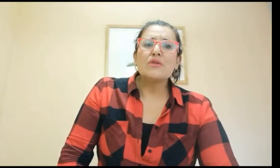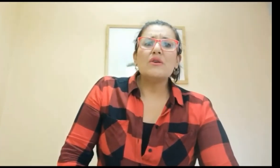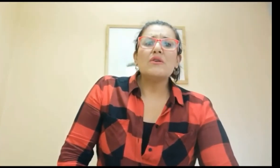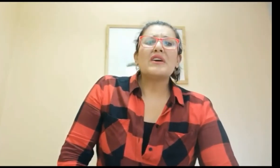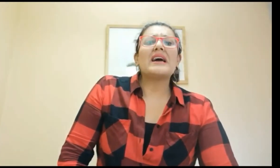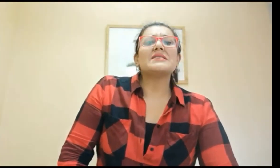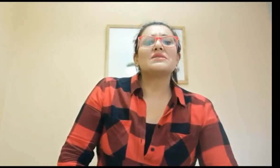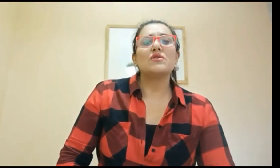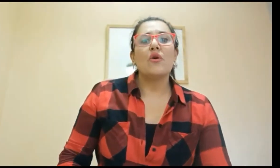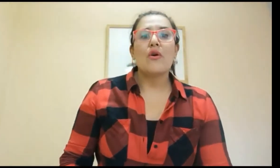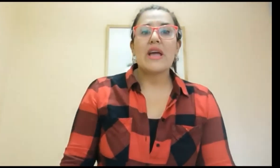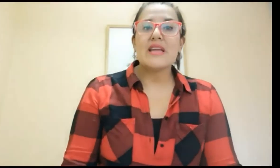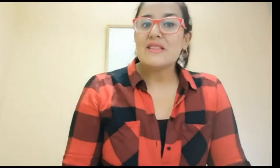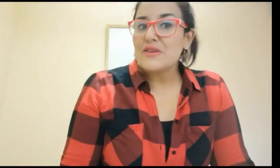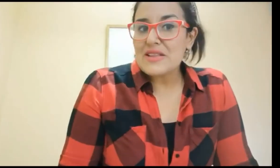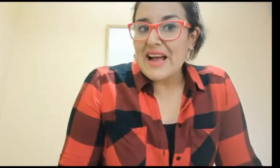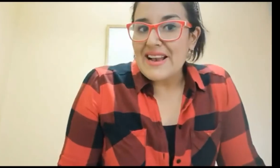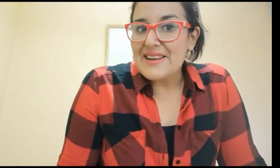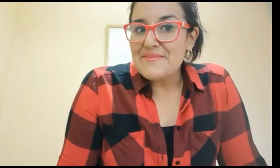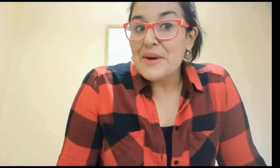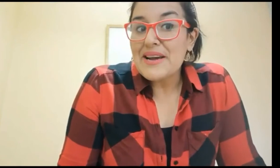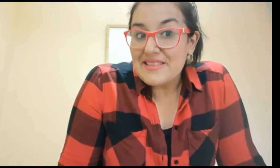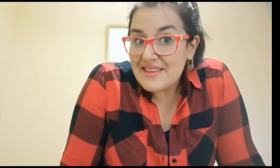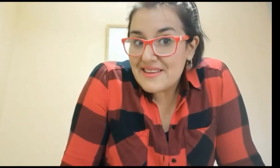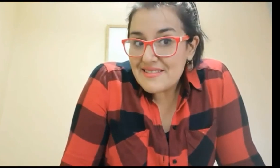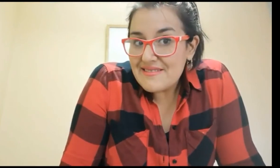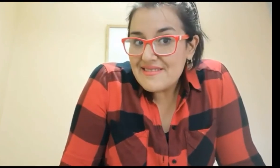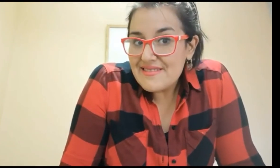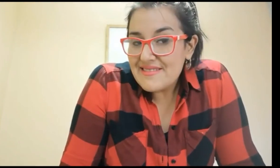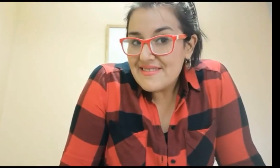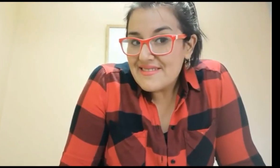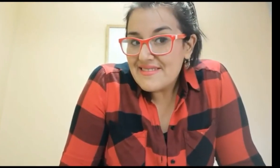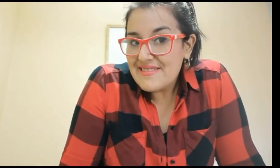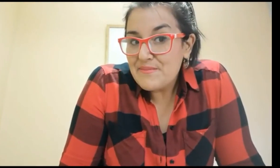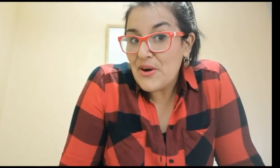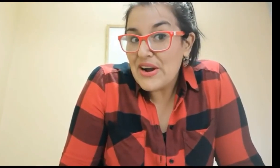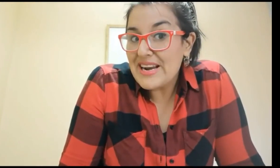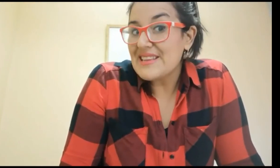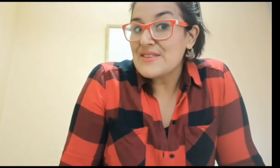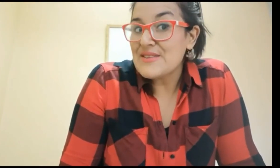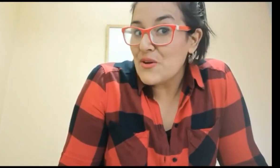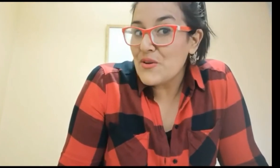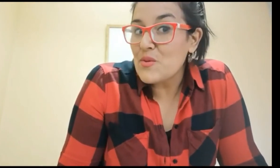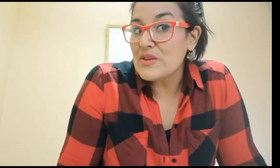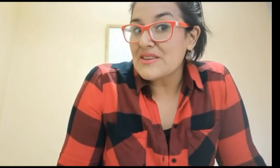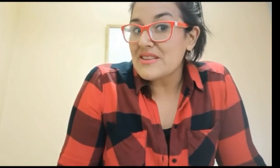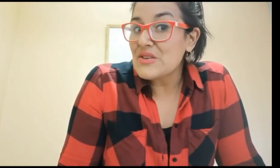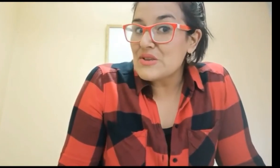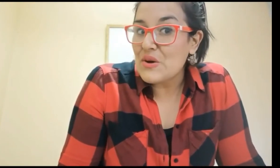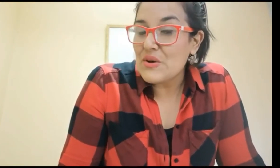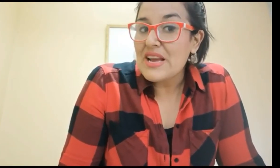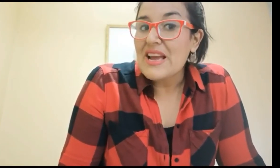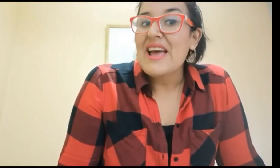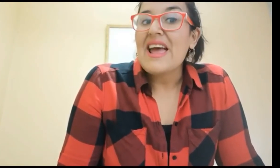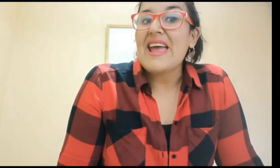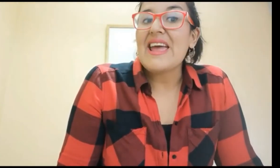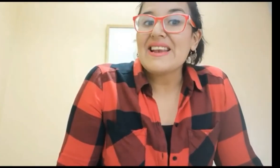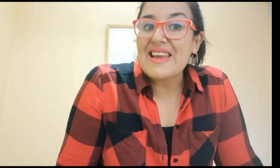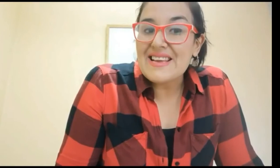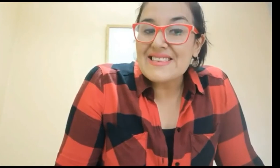¿Cuánto gastó en total Martín? Pongan atención, mucha atención, en